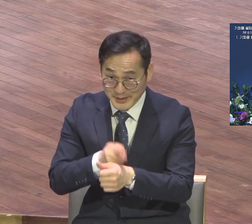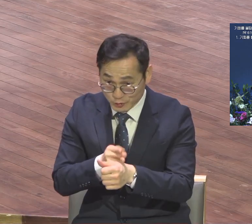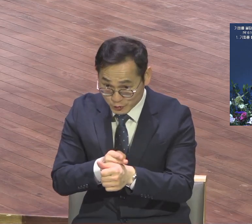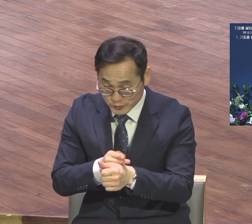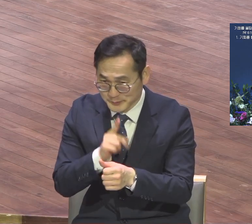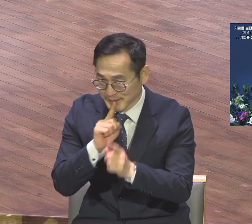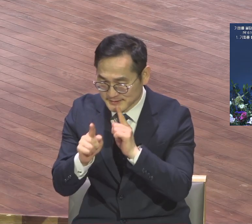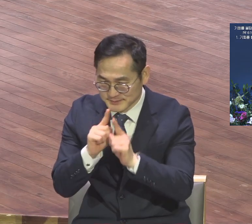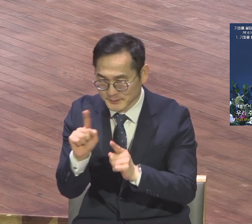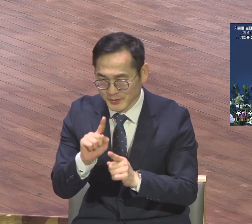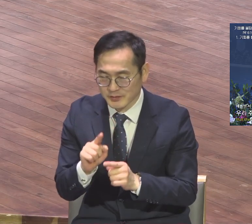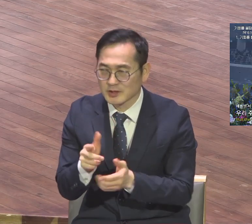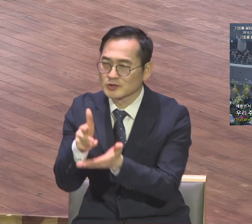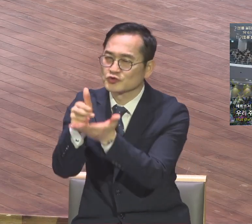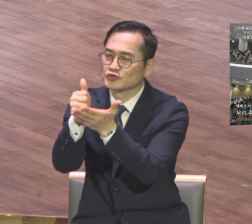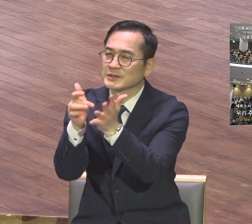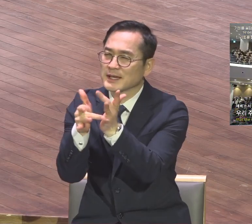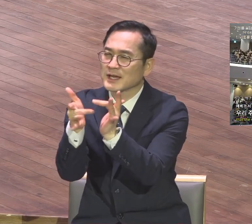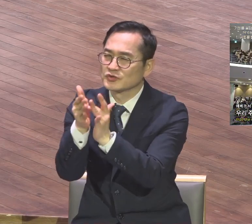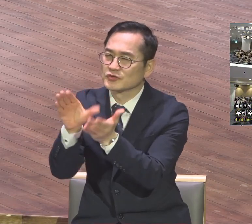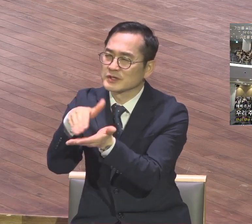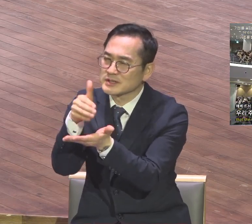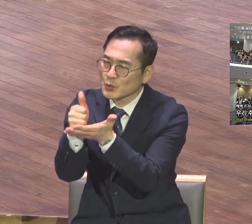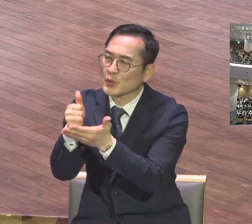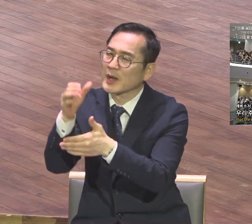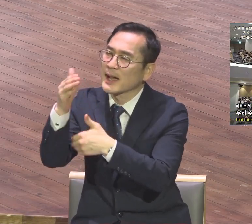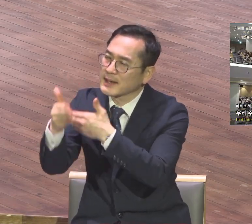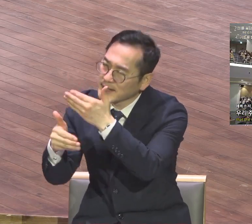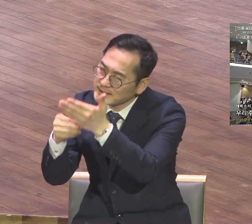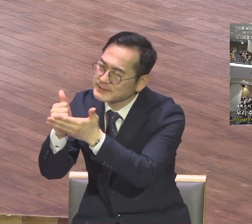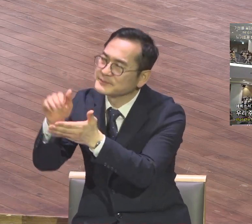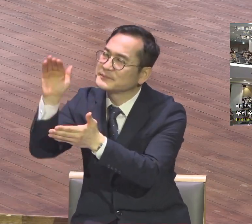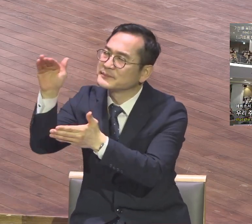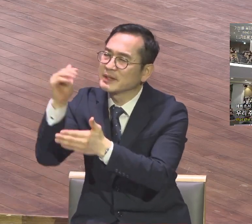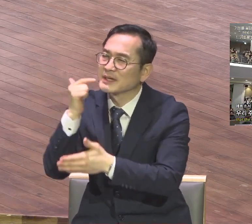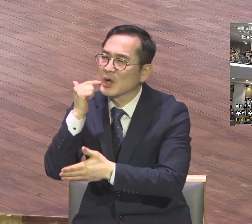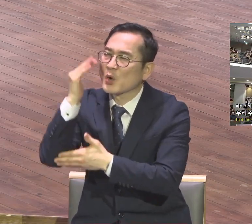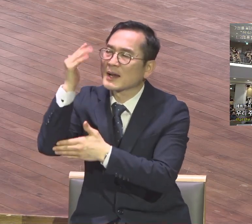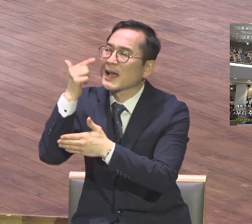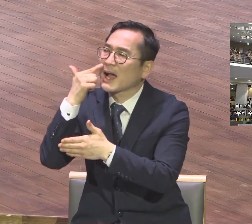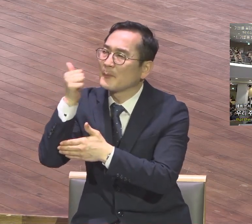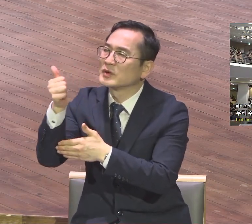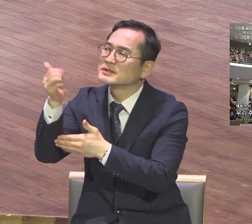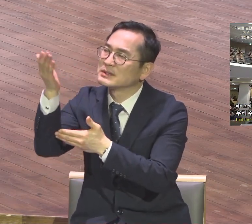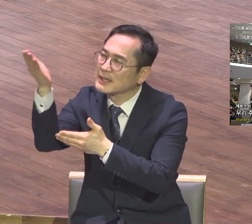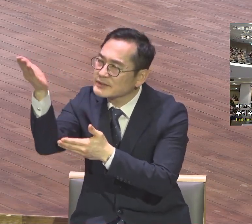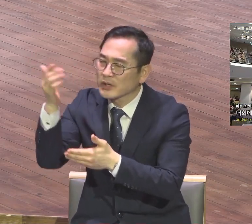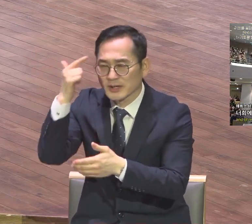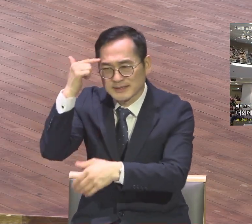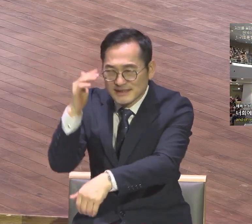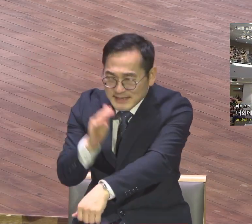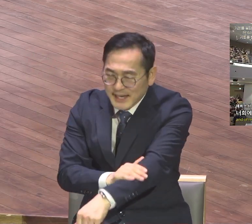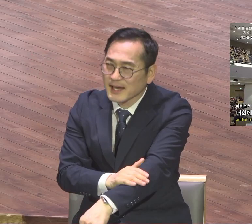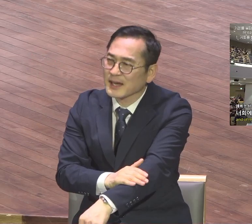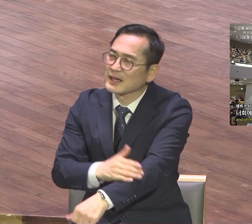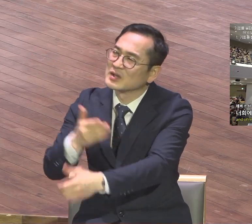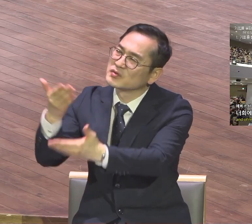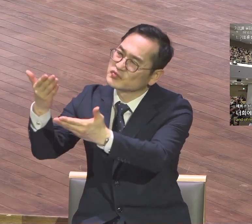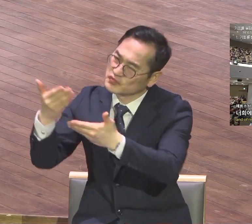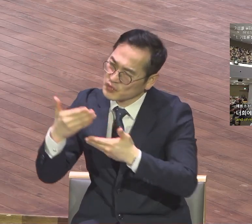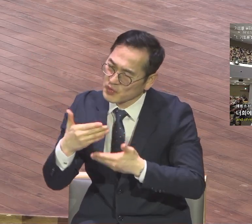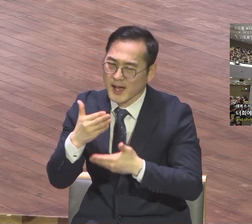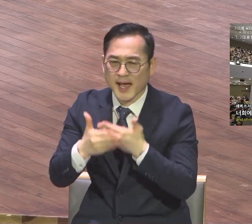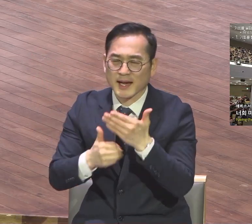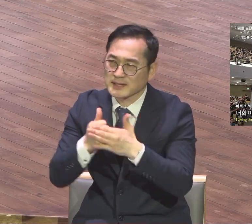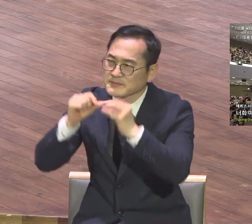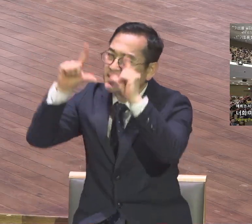이렇게 기도합니다. 우리 주 예수 그리스도의 하나님 영광의 아버지께서 지혜와 계시의 영을 내게 주사